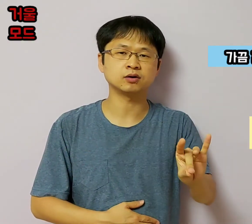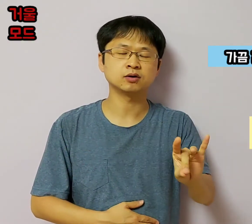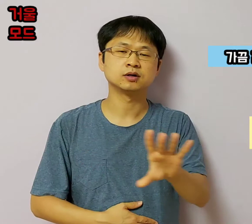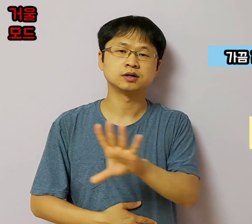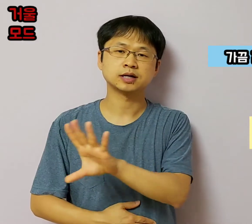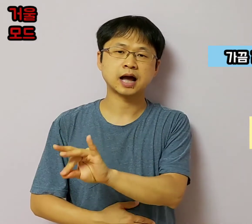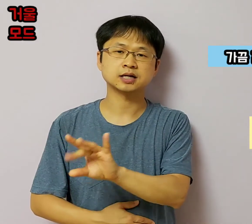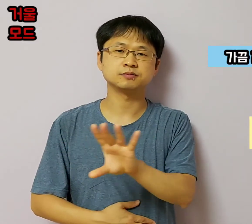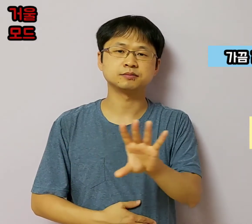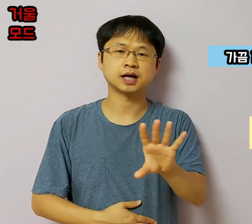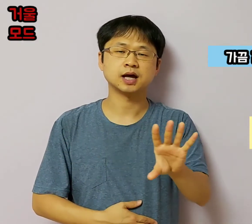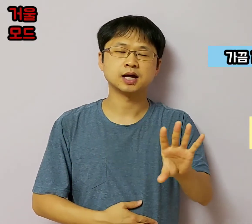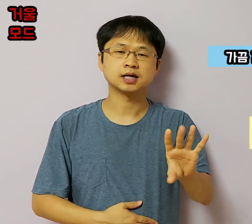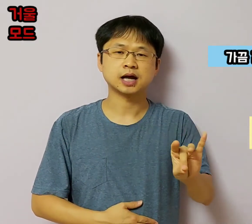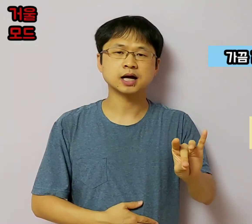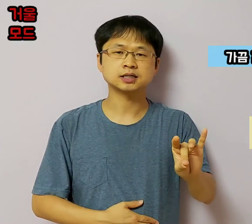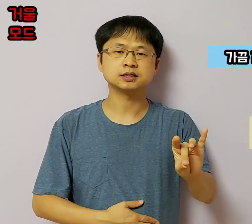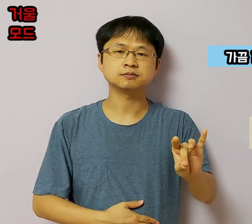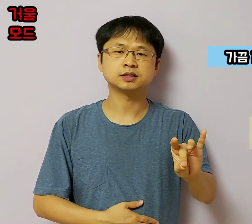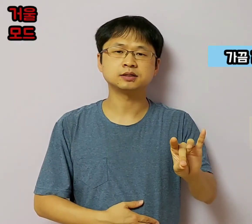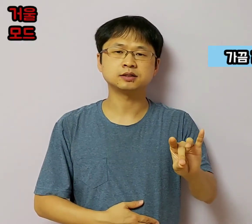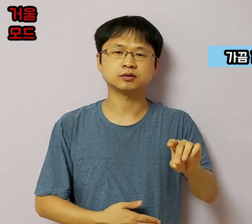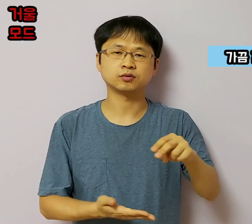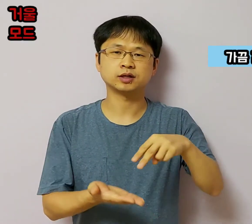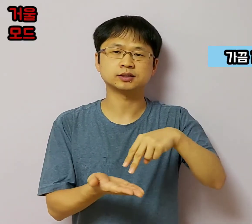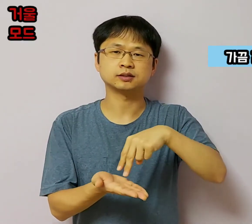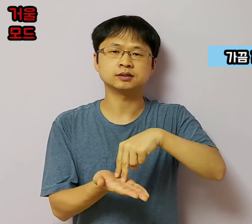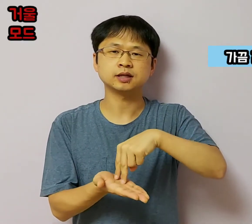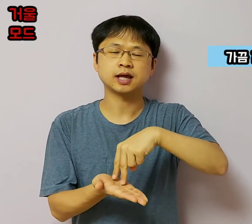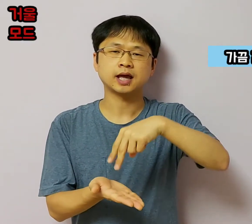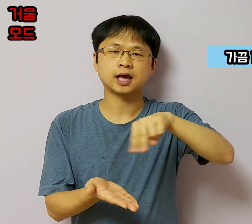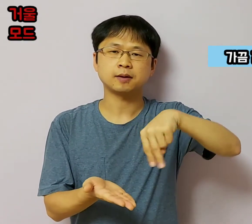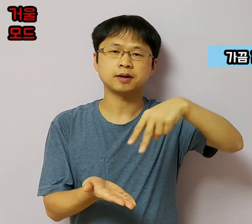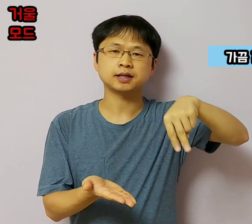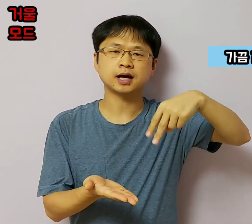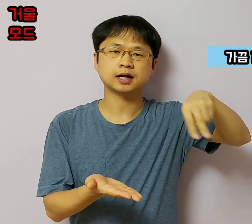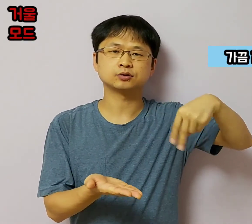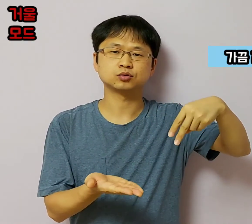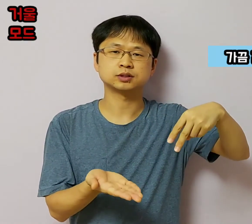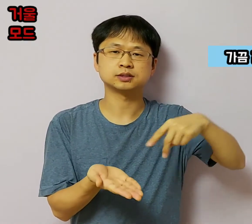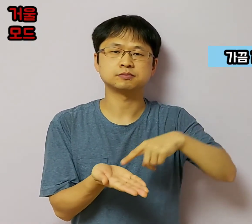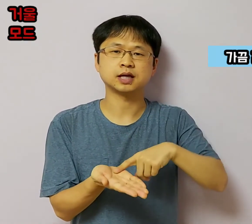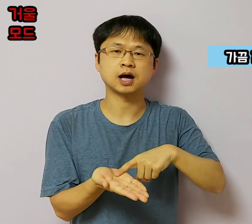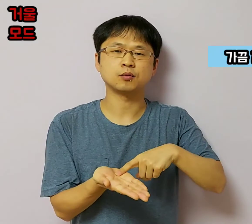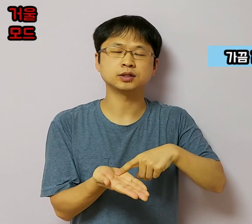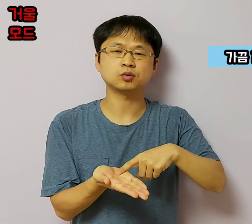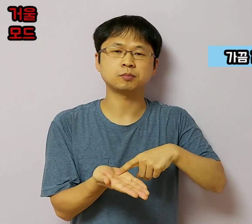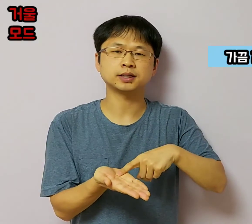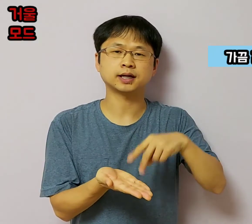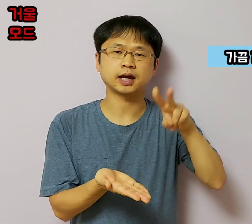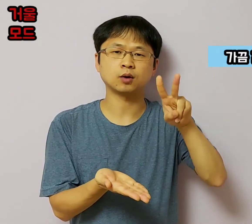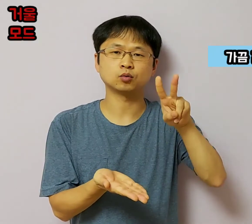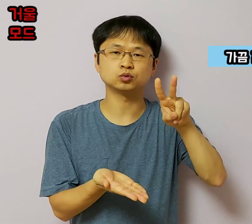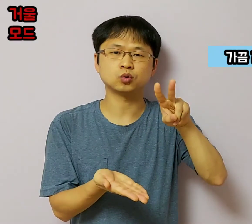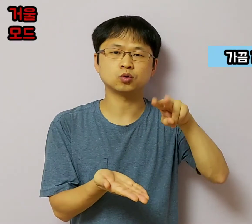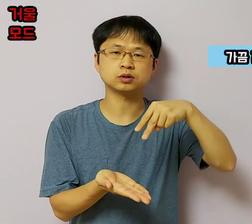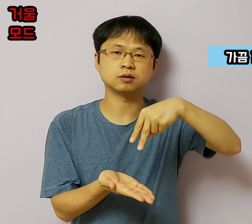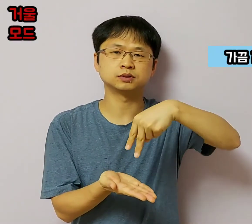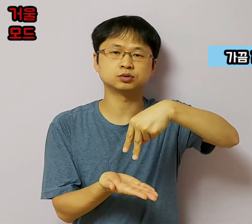만나네요. 가끔입니다. 가끔 길을 잃어도 여기서는 헤매다라는 수를 썼습니다. 왼손바닥에 오른손